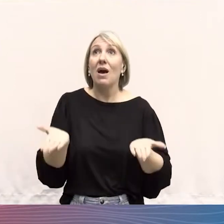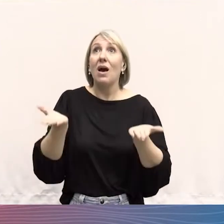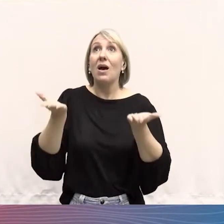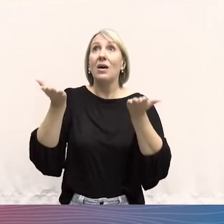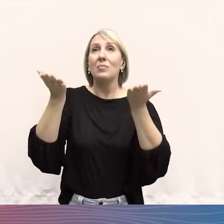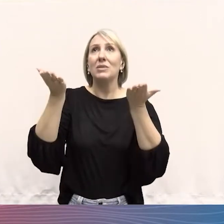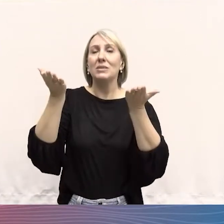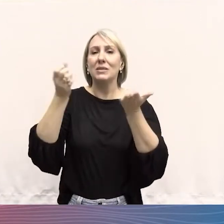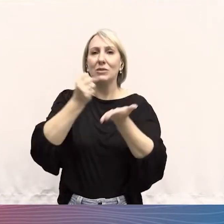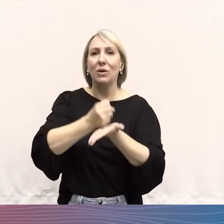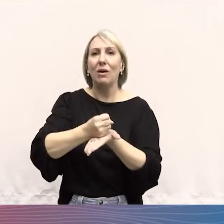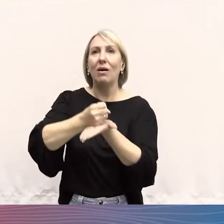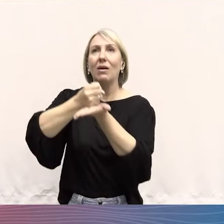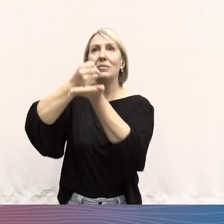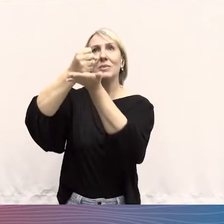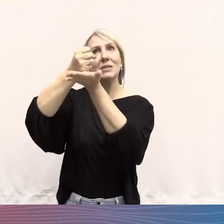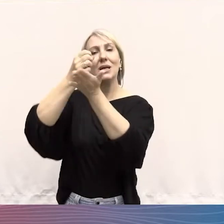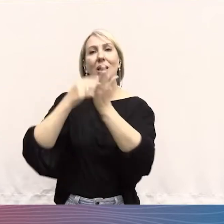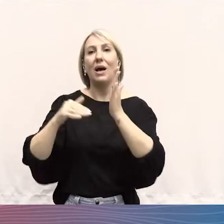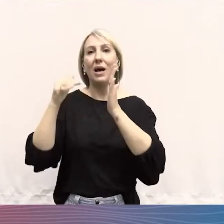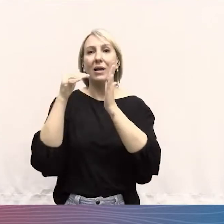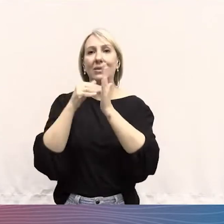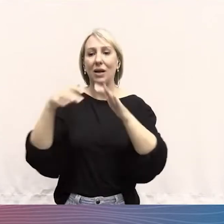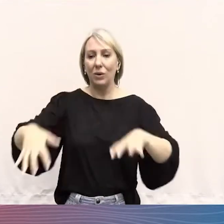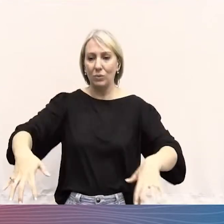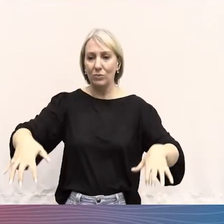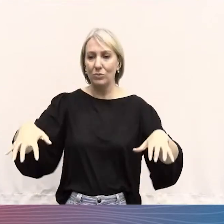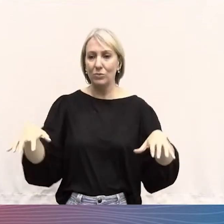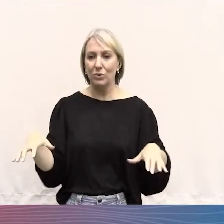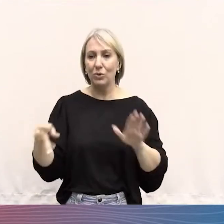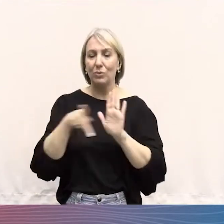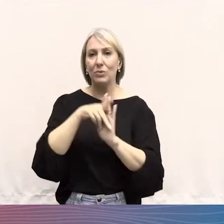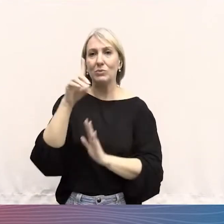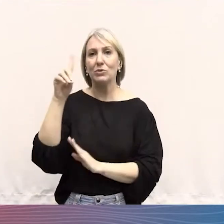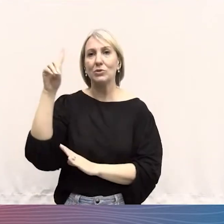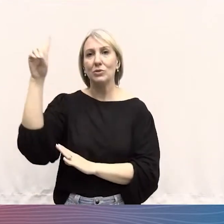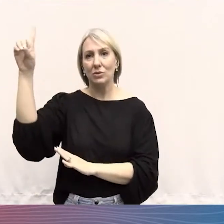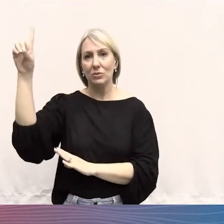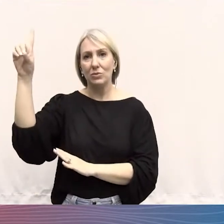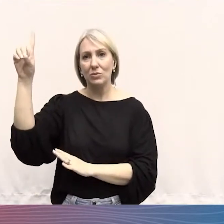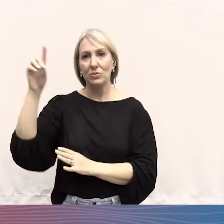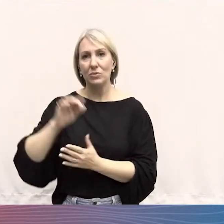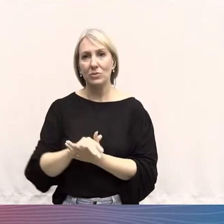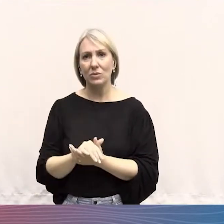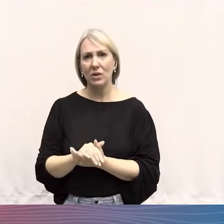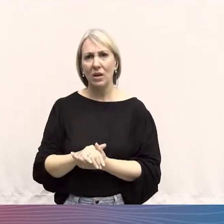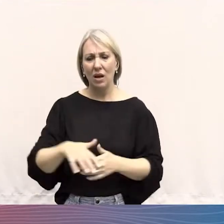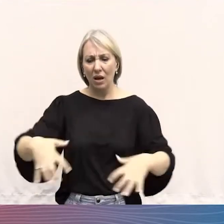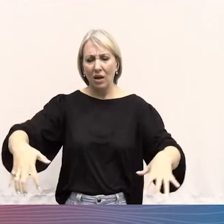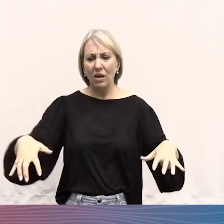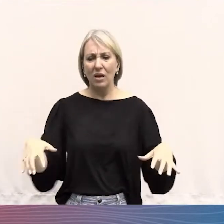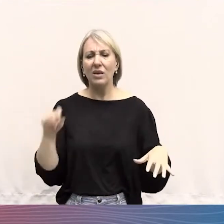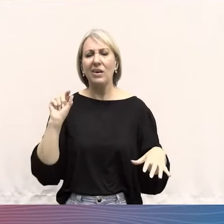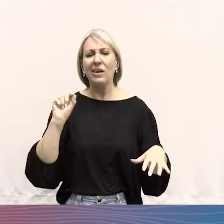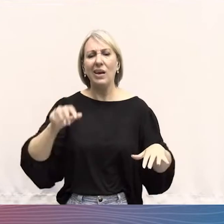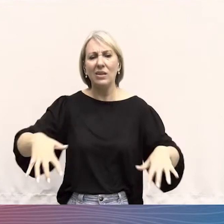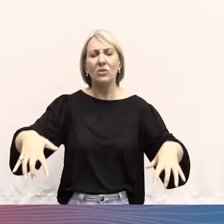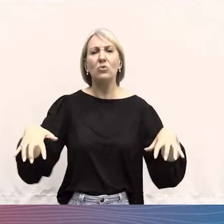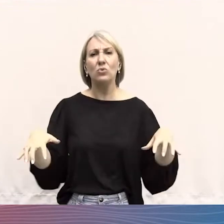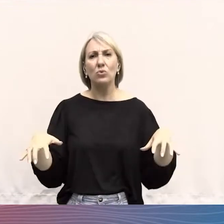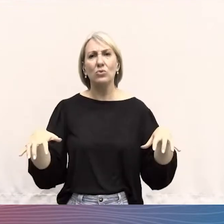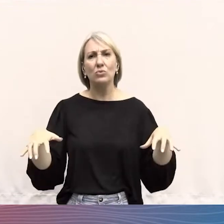trono. E quem está no trono? Pai, mas Deus Pai. Mas quem mais está